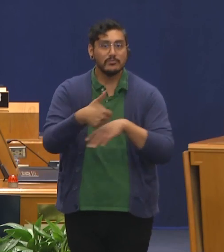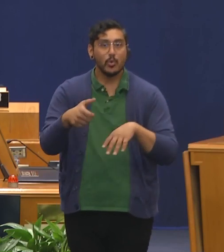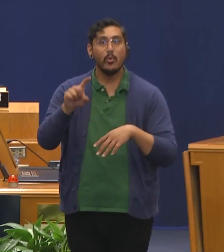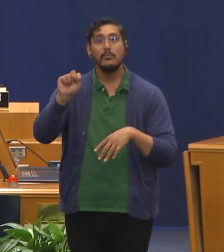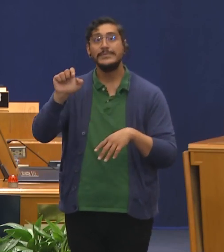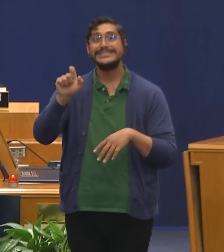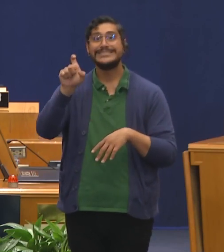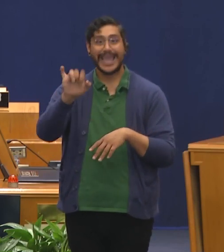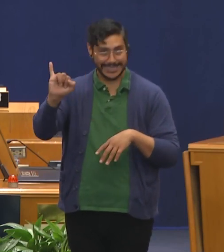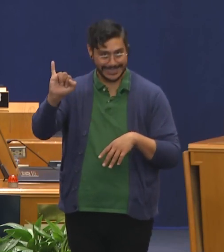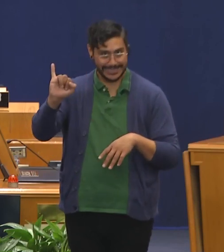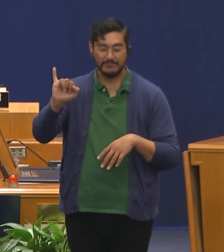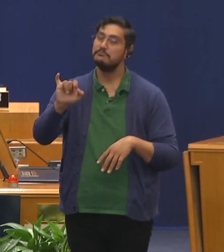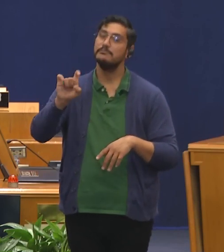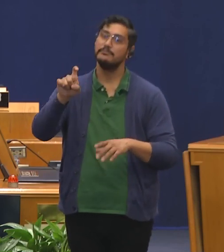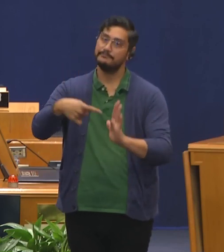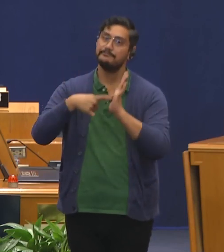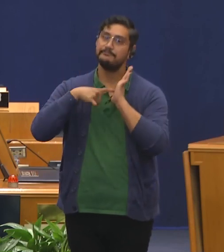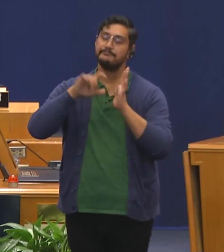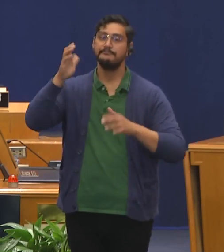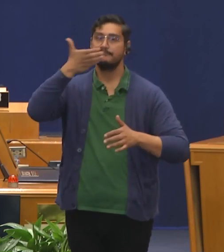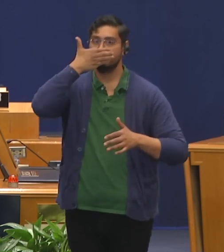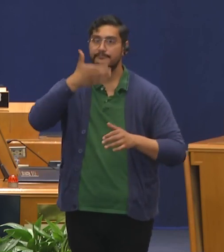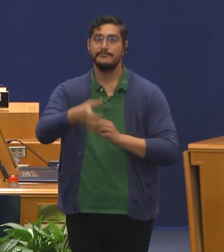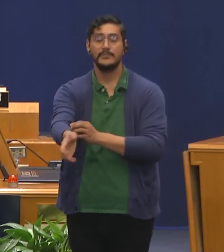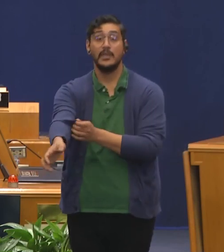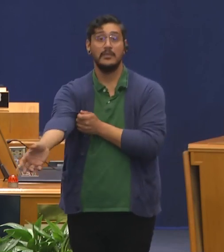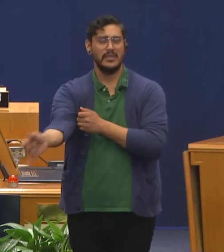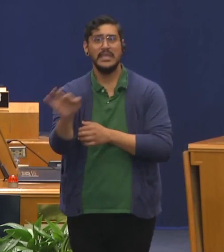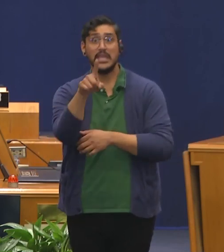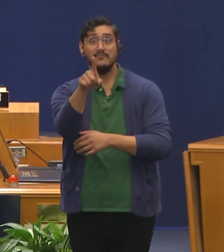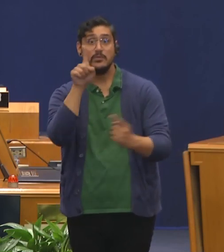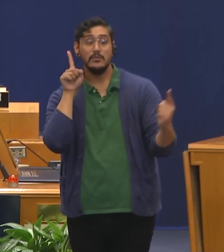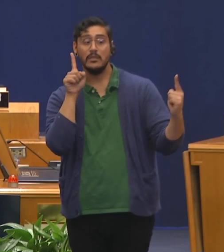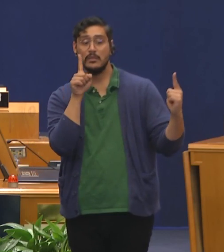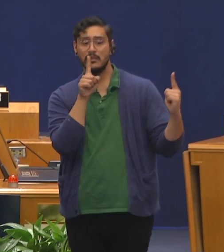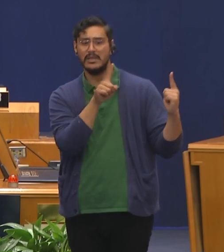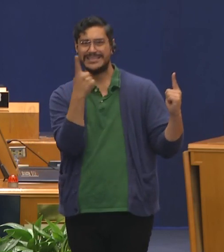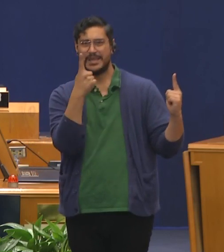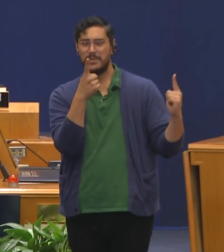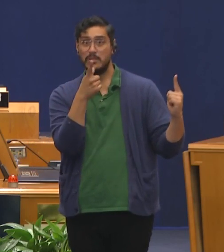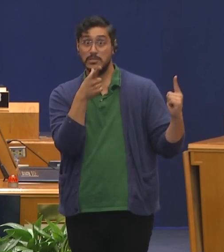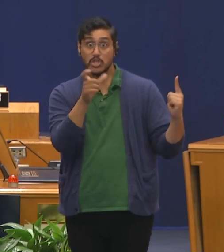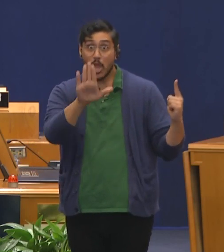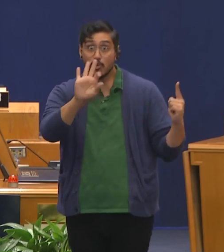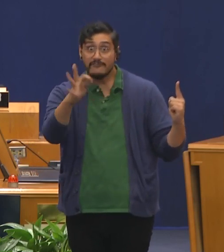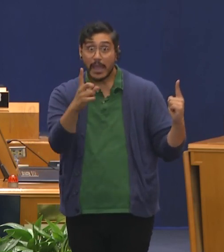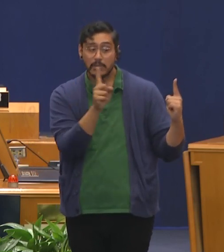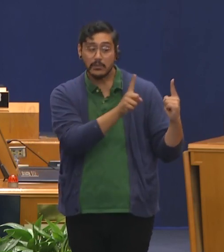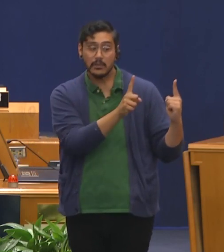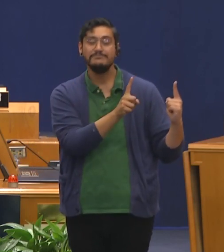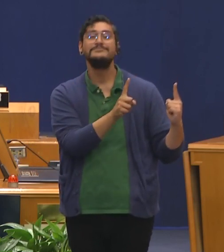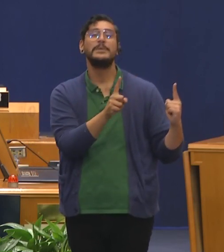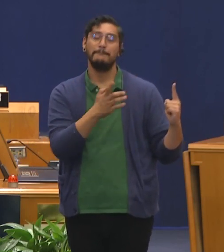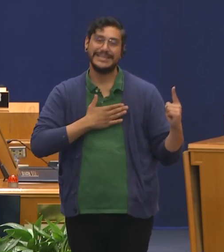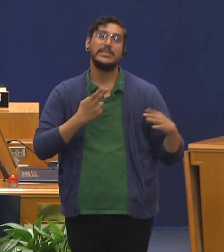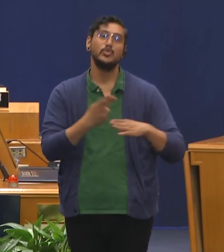está acercando a alguien que no sea de su hogar, use una cubierta de tela limpia para la